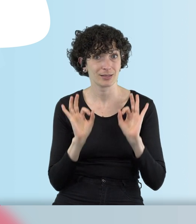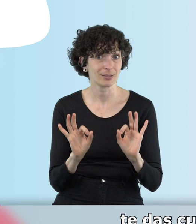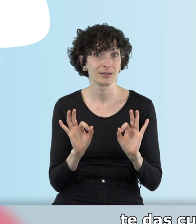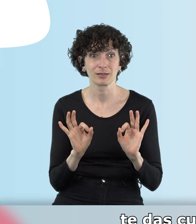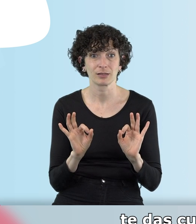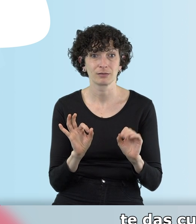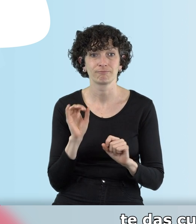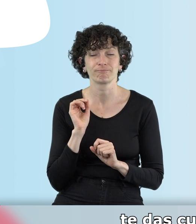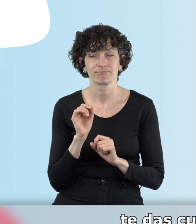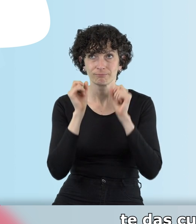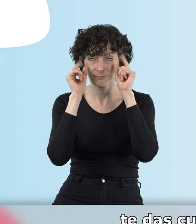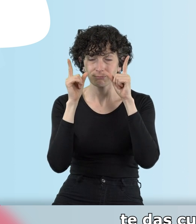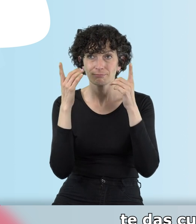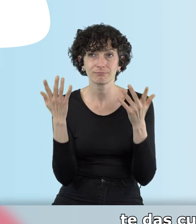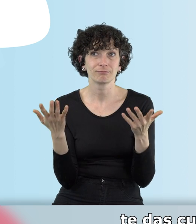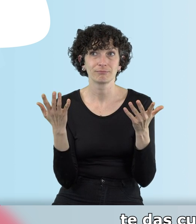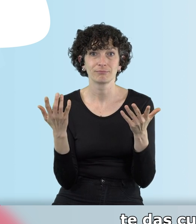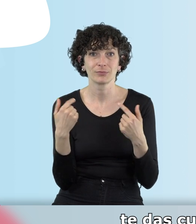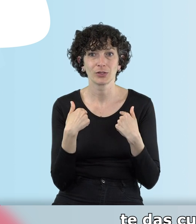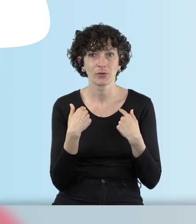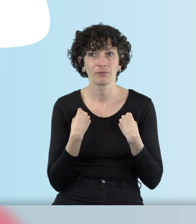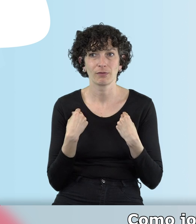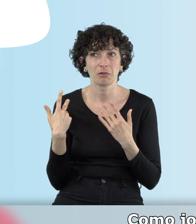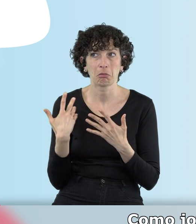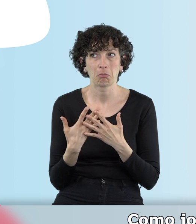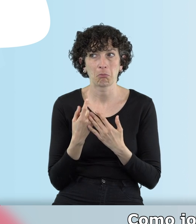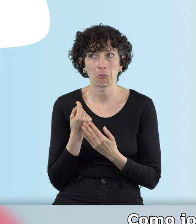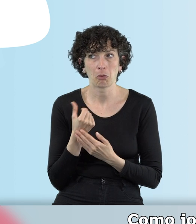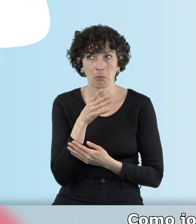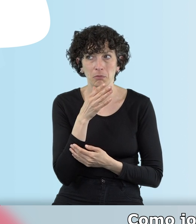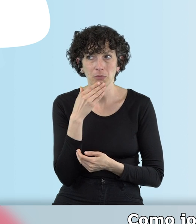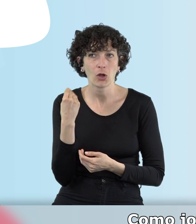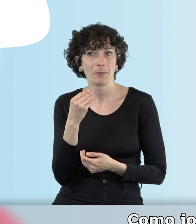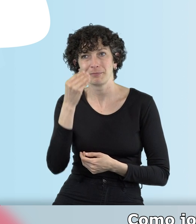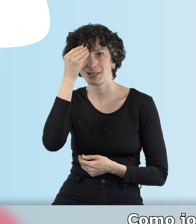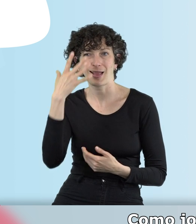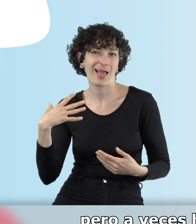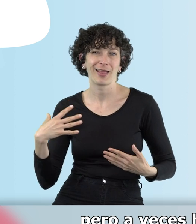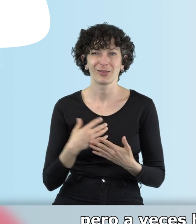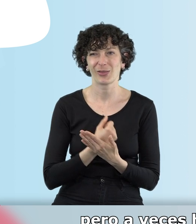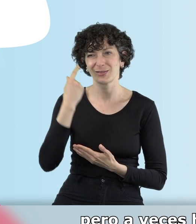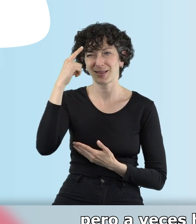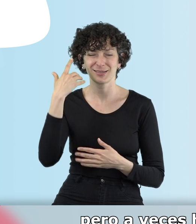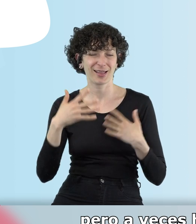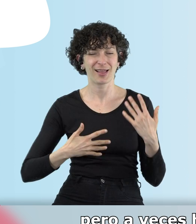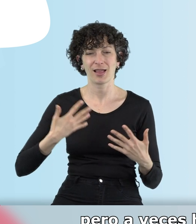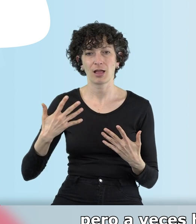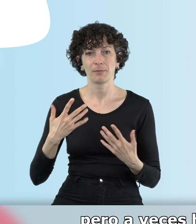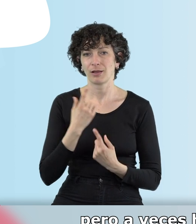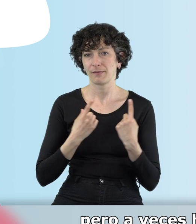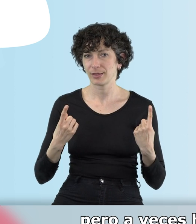manera pues, te das cuenta de lo poco que has vivido, ¿no? Como joven crees que te puedes comer al mundo, pero a veces hay